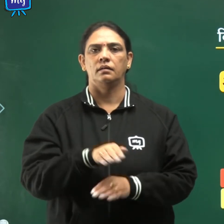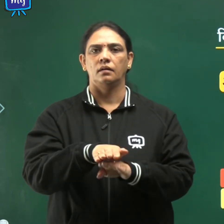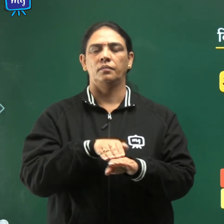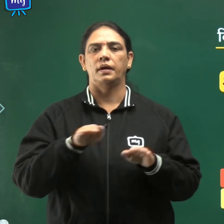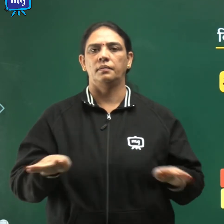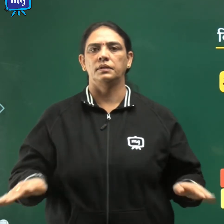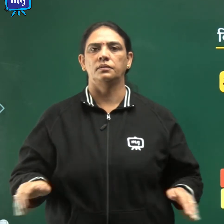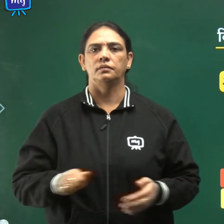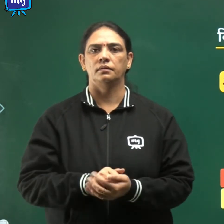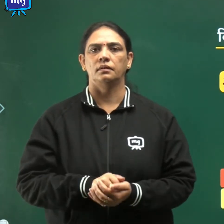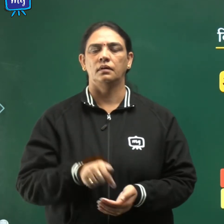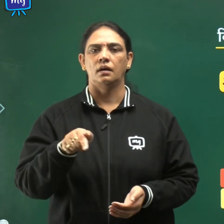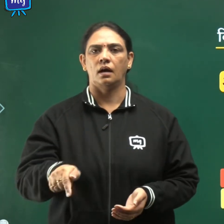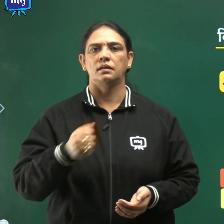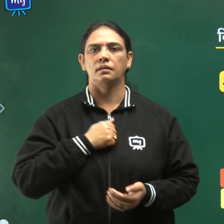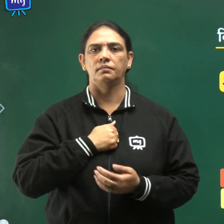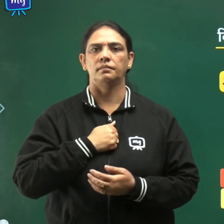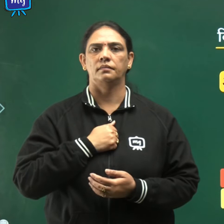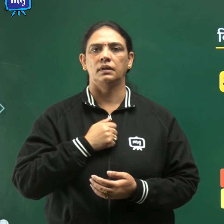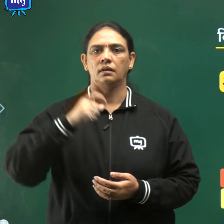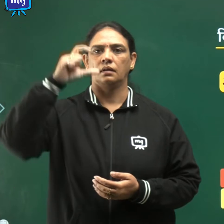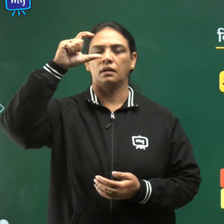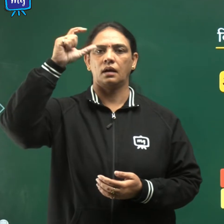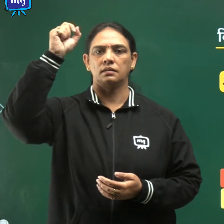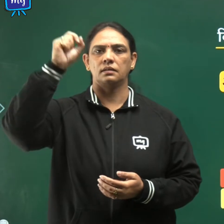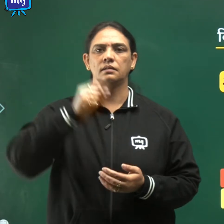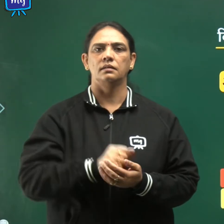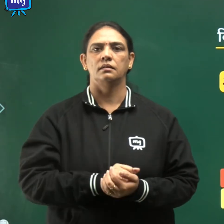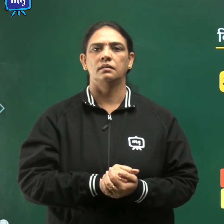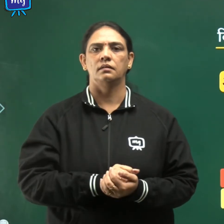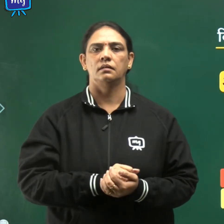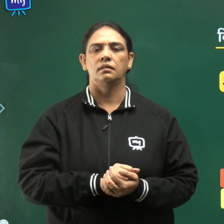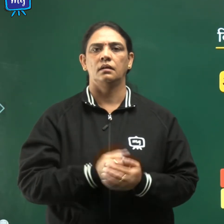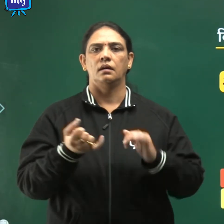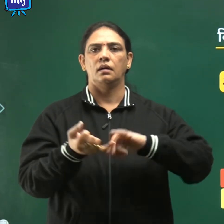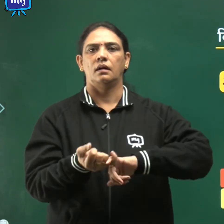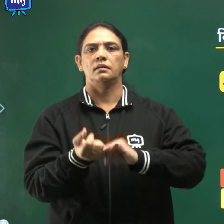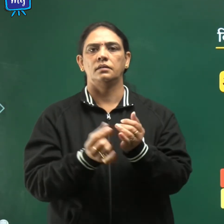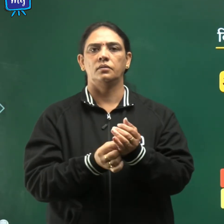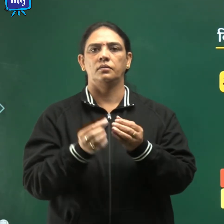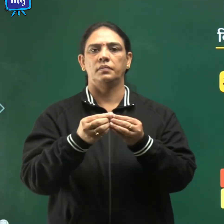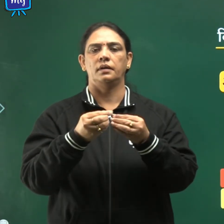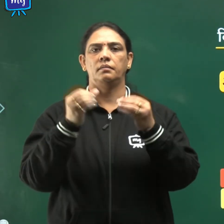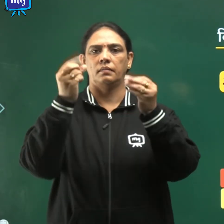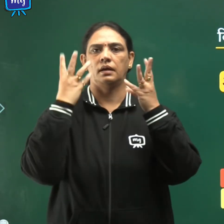प्यारे बच्चों, आज हम क्लास 10 विषय गणित